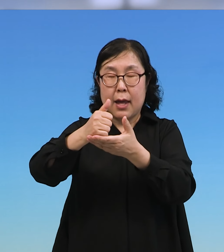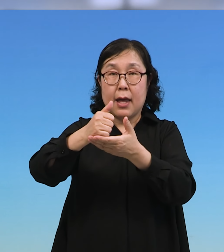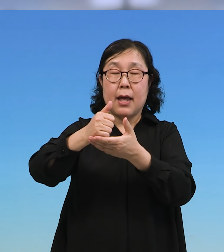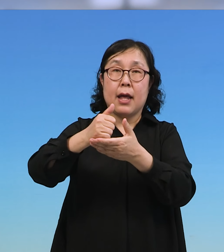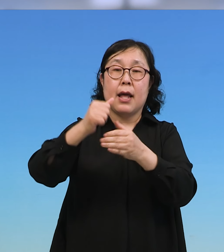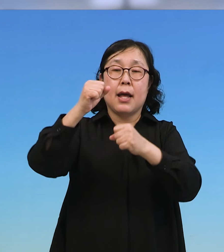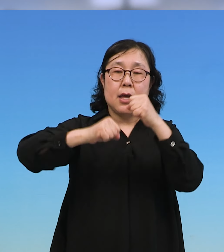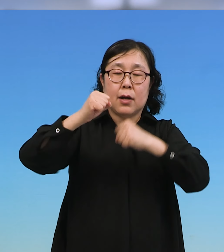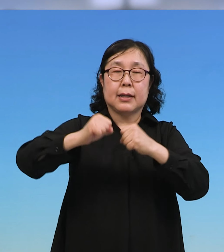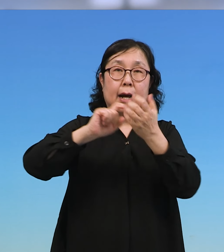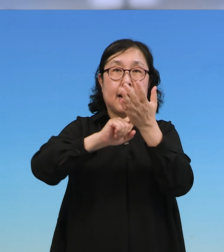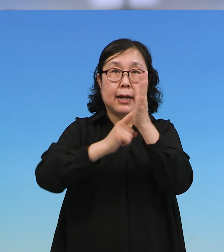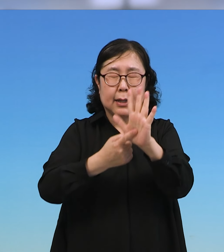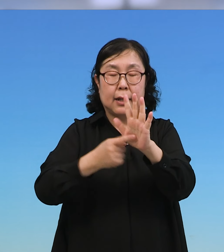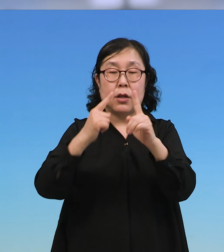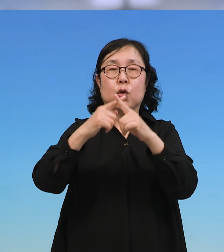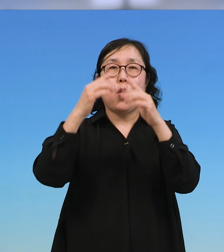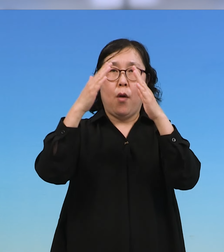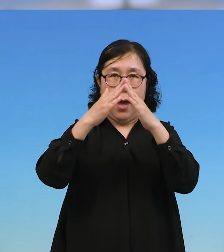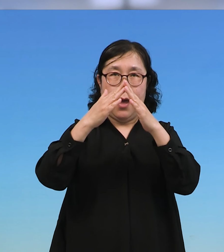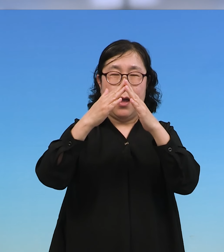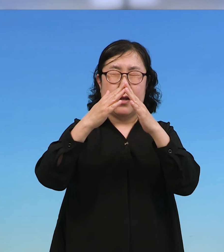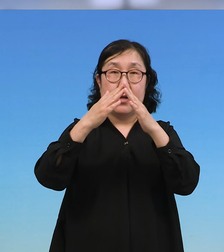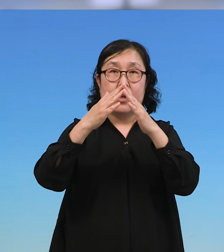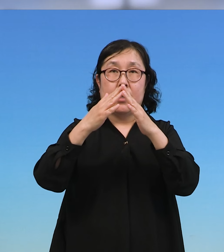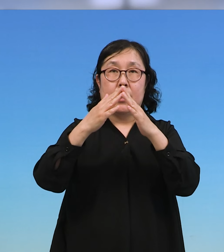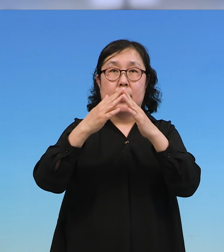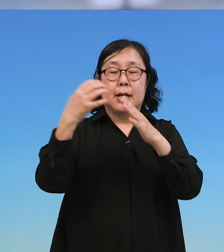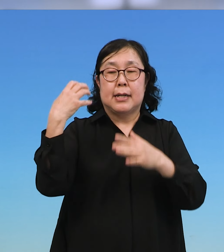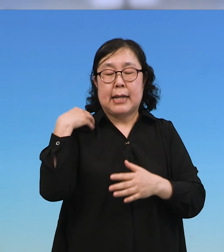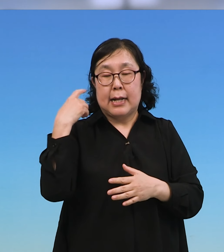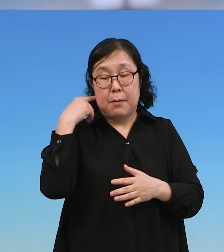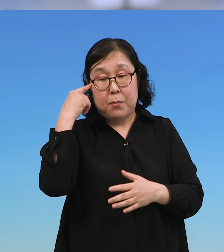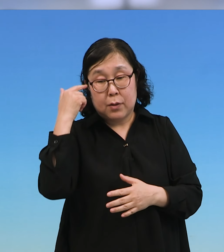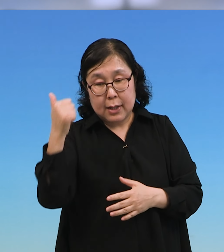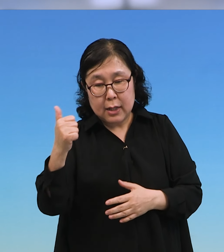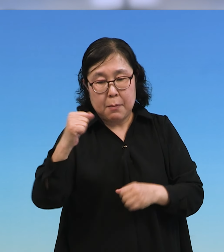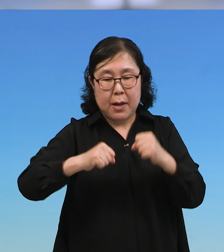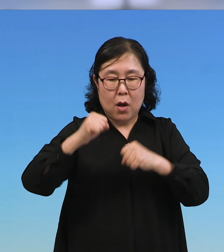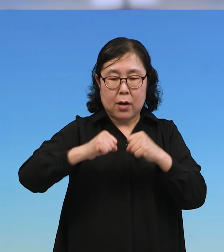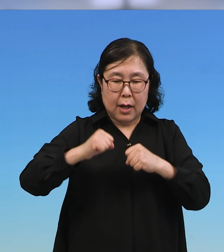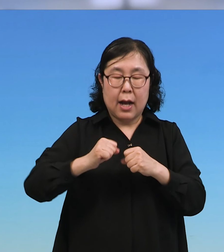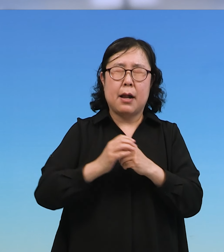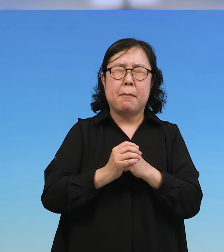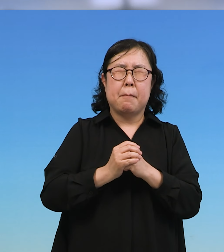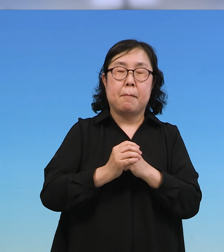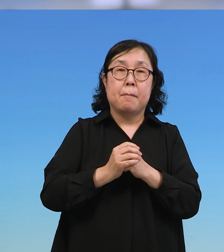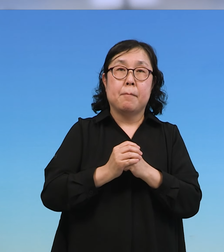역사가 나타나는 그런 교회라면 담임 목사의 역할이 뭐가 그렇게 중요하겠냐고요.